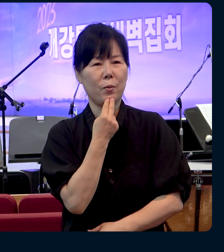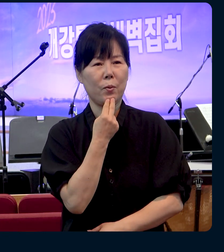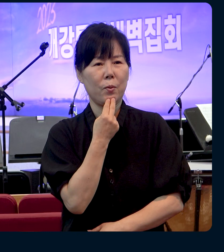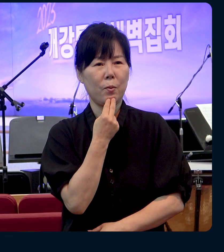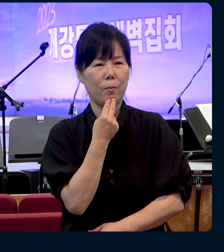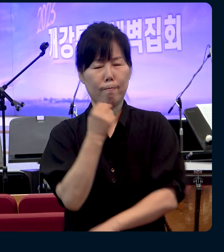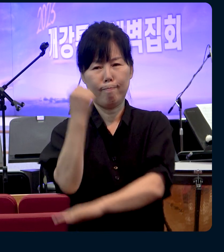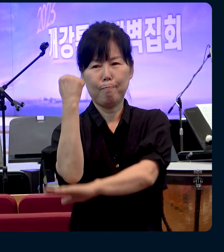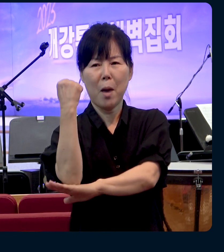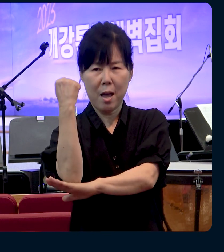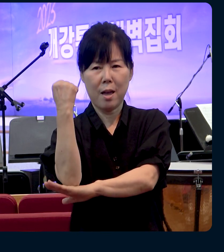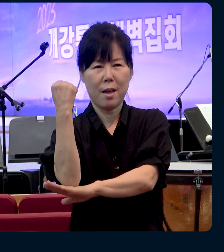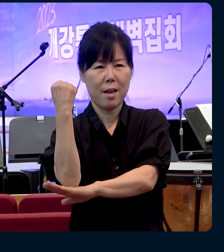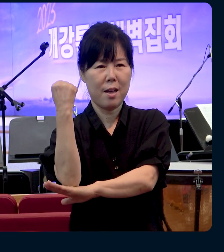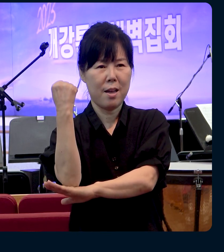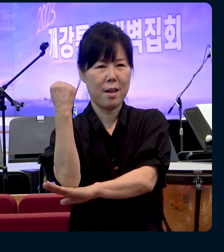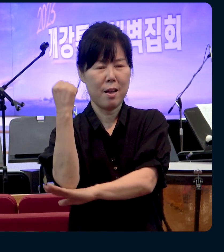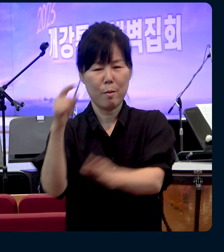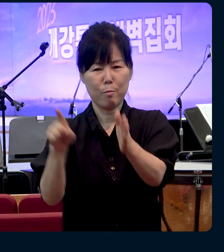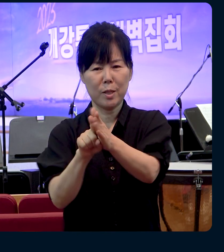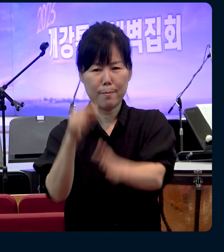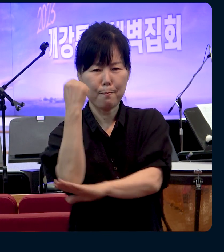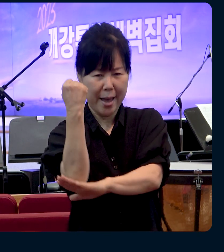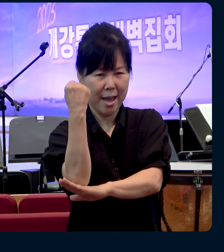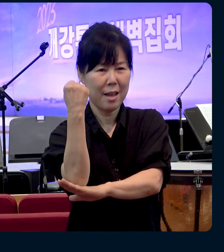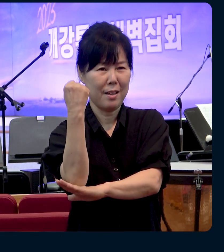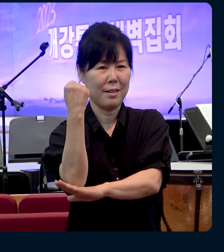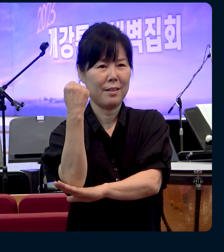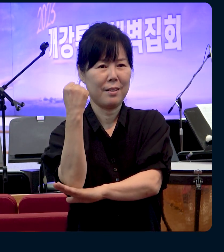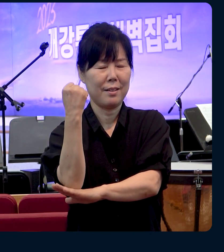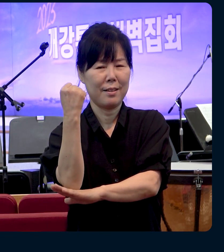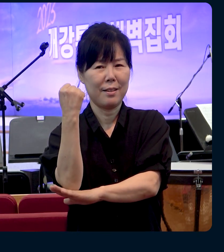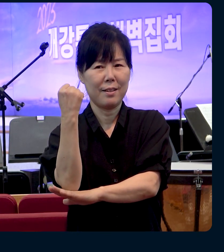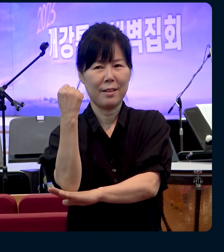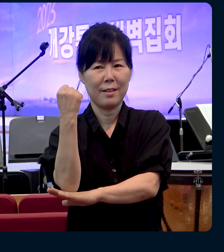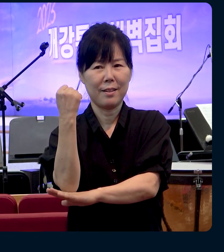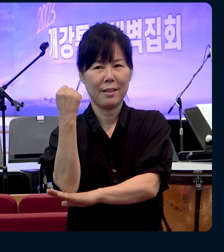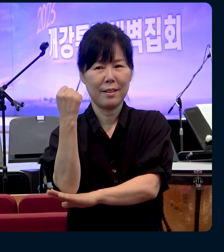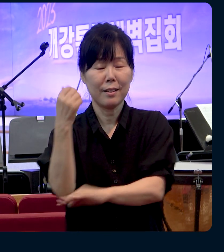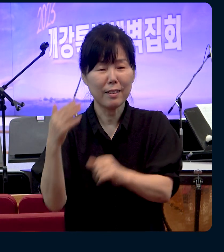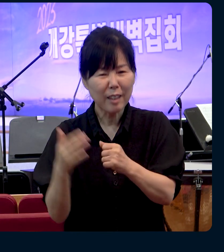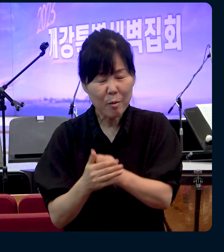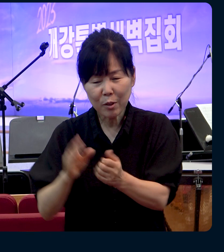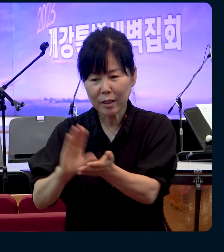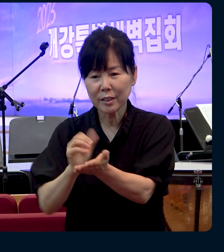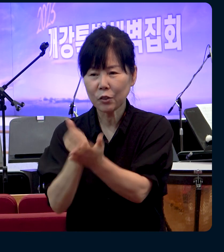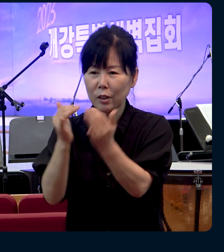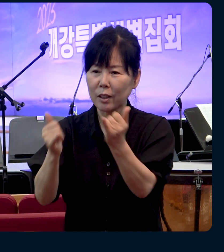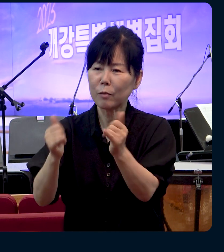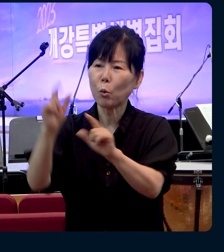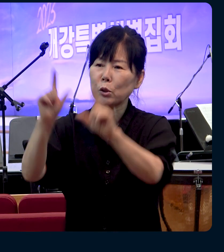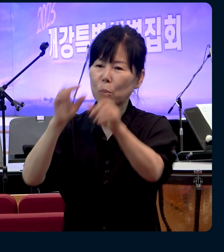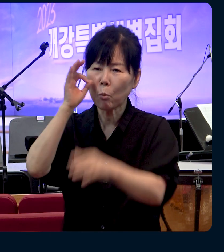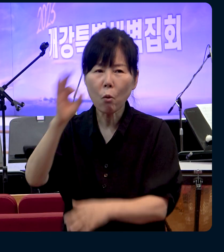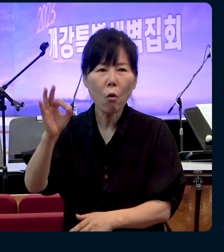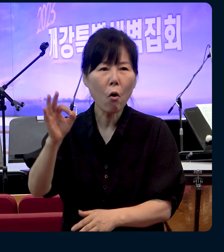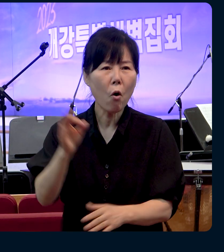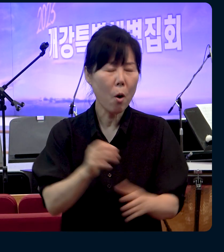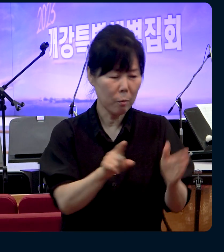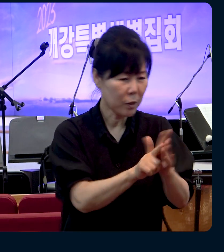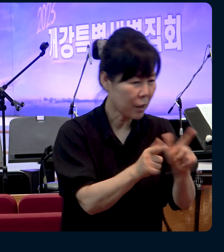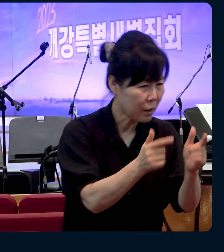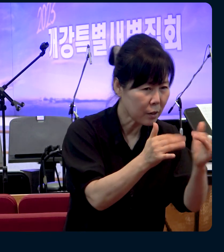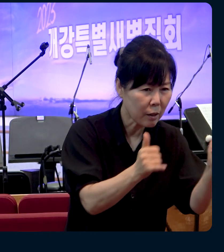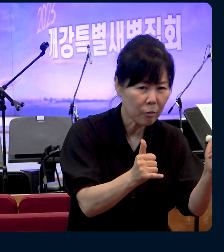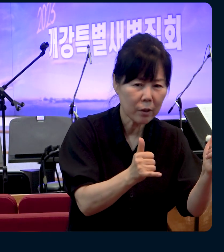흔들리지 않습니다. 든든히 서 있습니다. 그래서 많은 사람들이 보면서 정말 그리스도인을 신뢰할 수